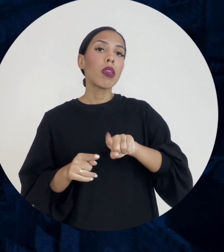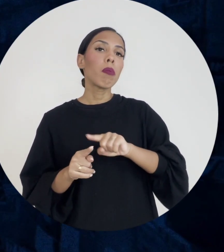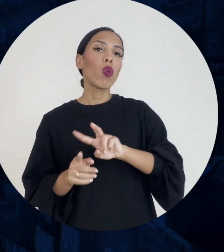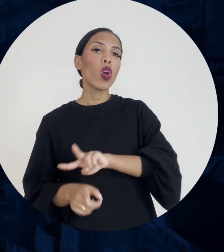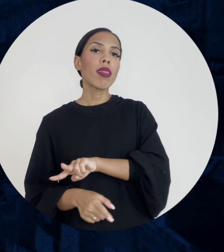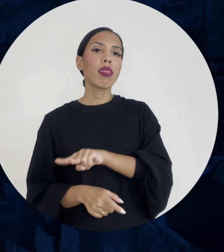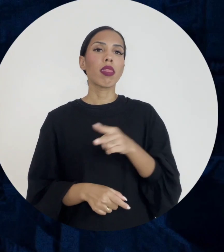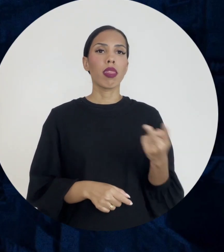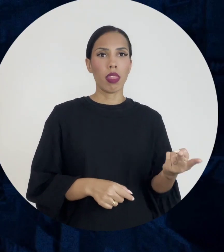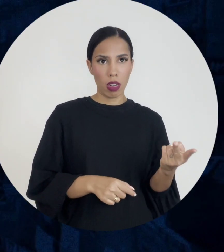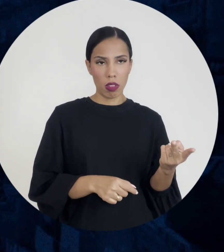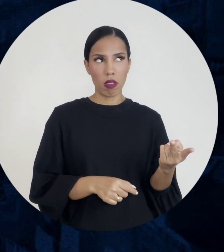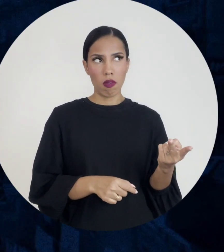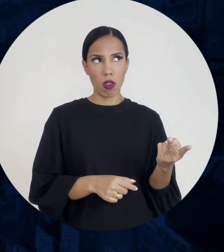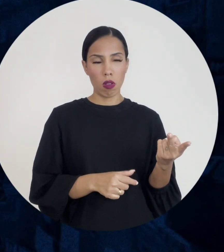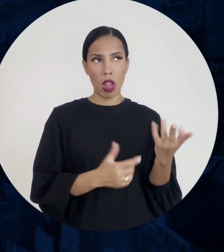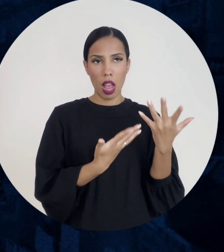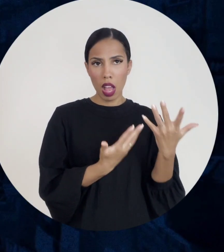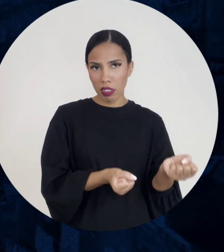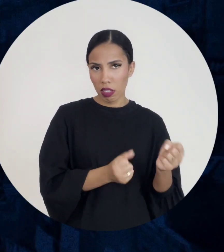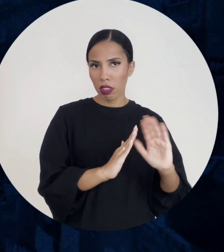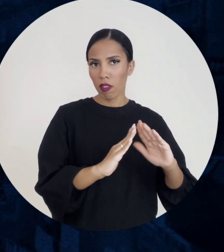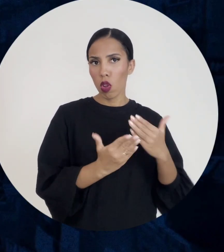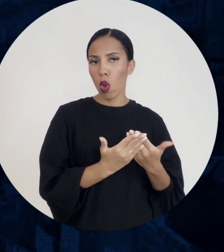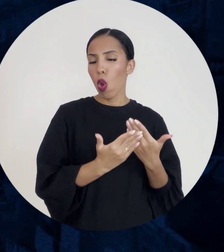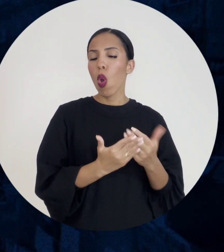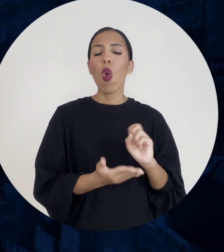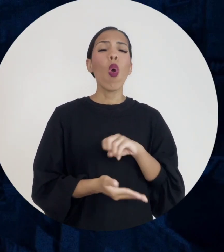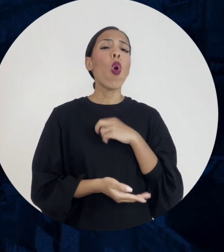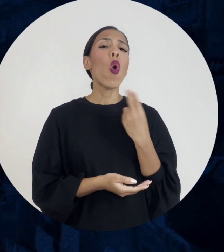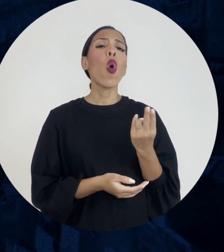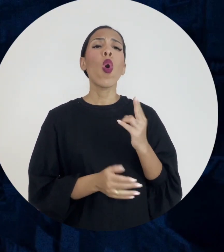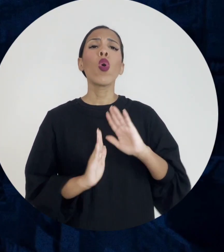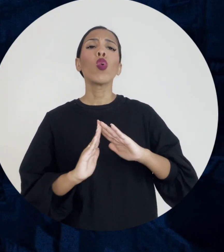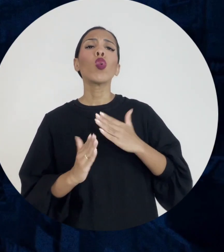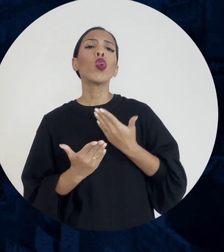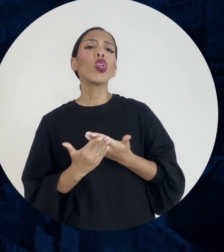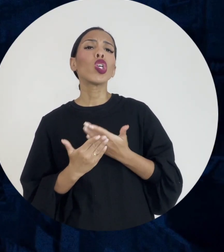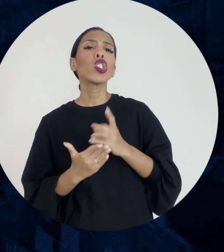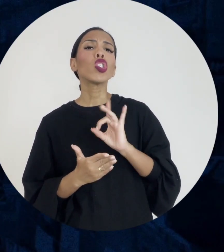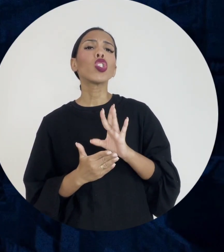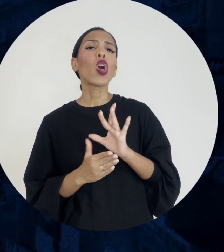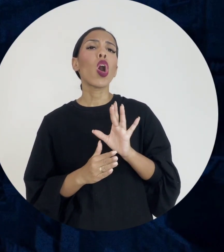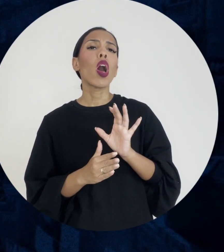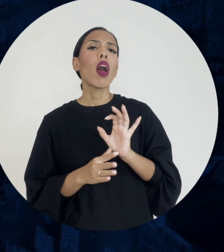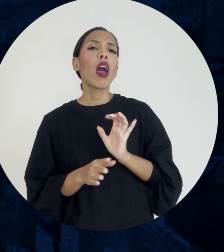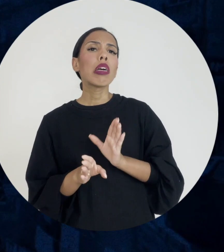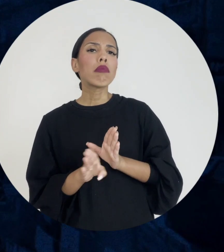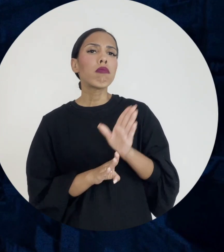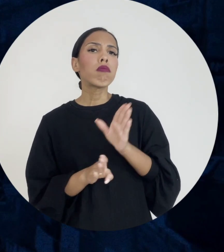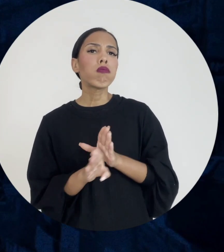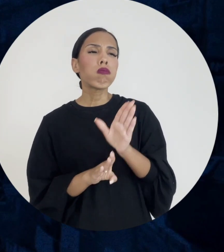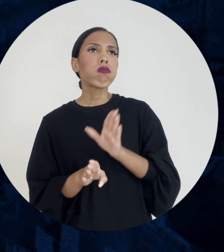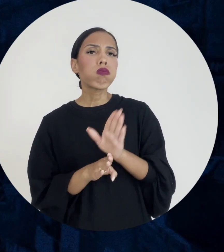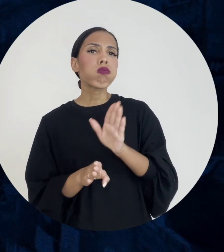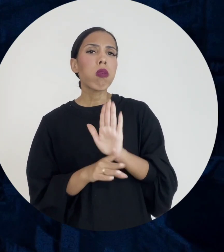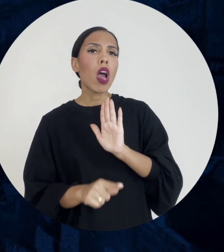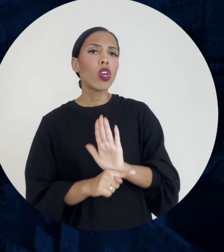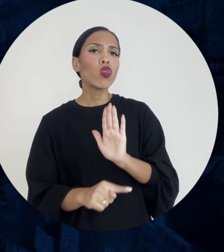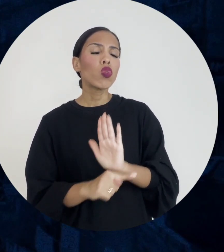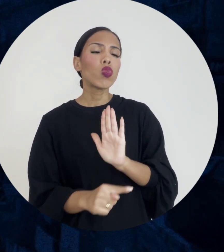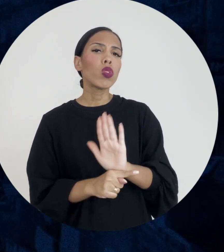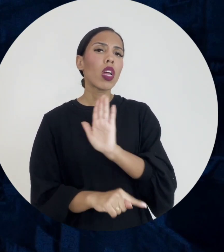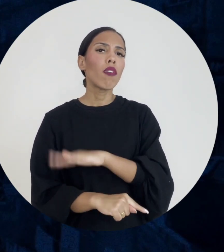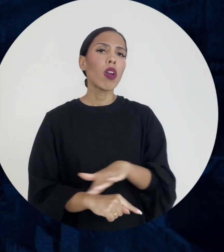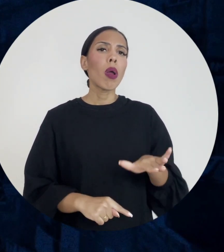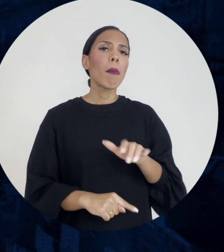escola com a série aceitada em outra escola, ou era mesmo, ficou sendo só um preparatório para poder ingressar com essas crianças